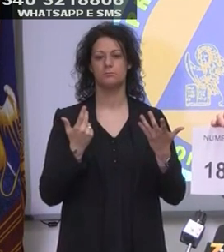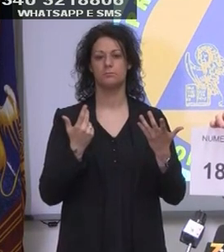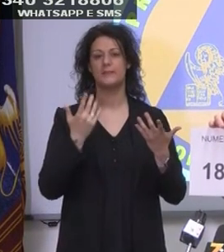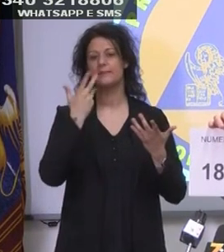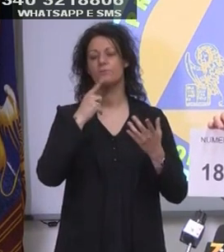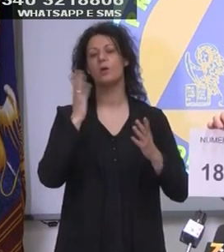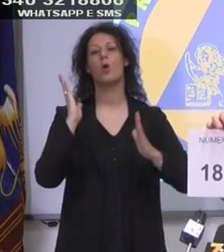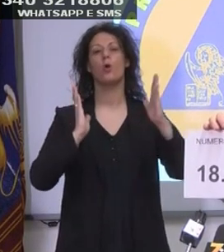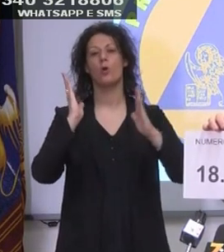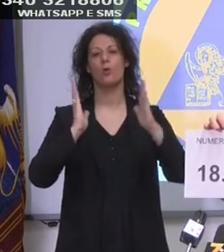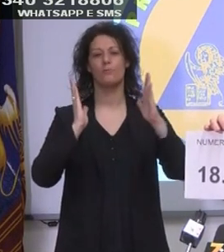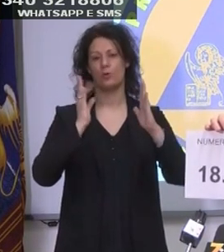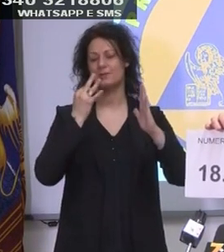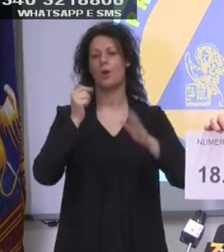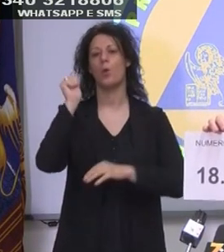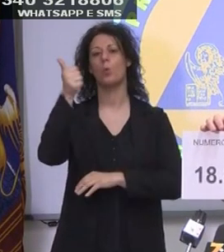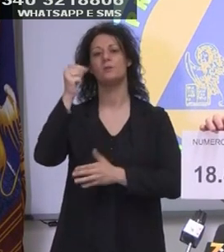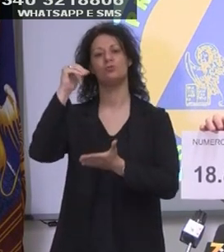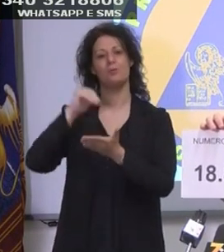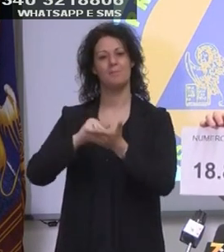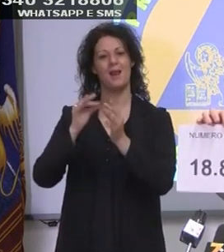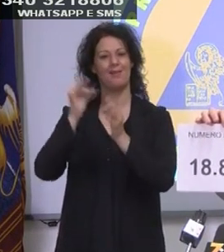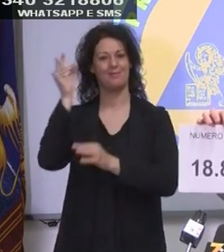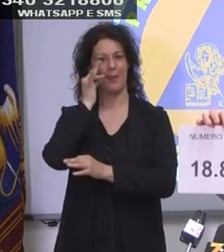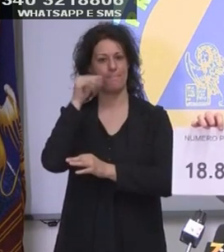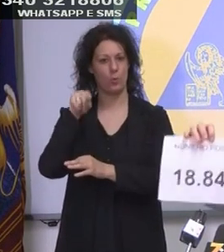in parallelo, su 11.000 tamponi abbiamo 32